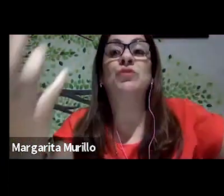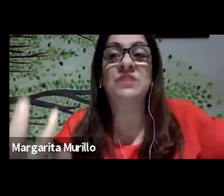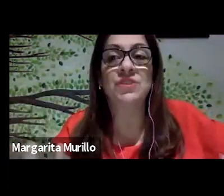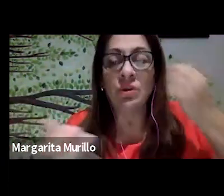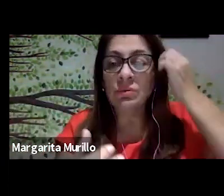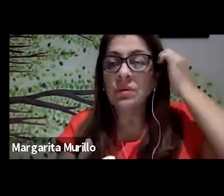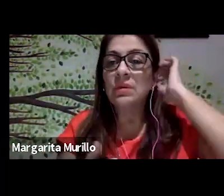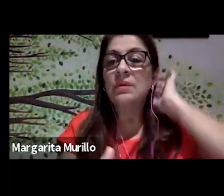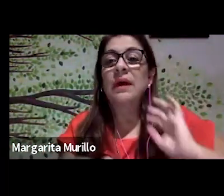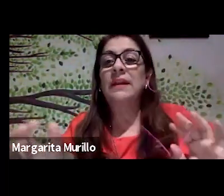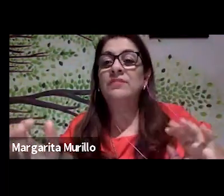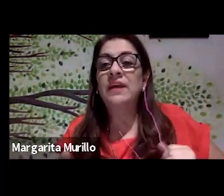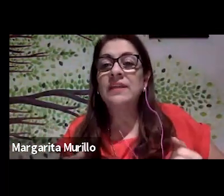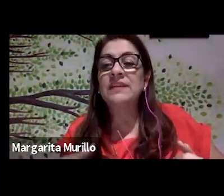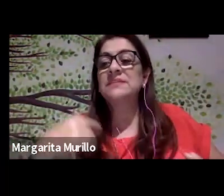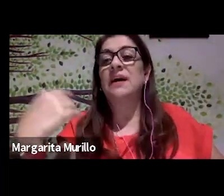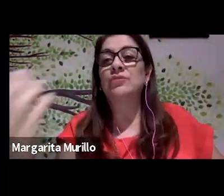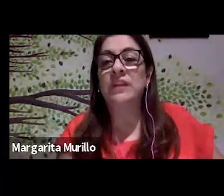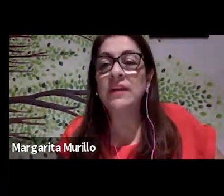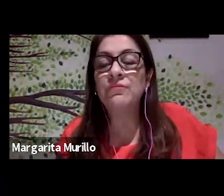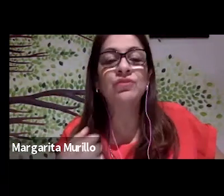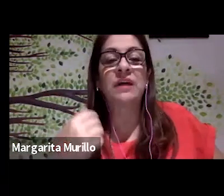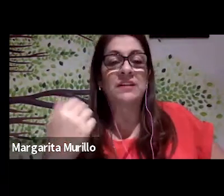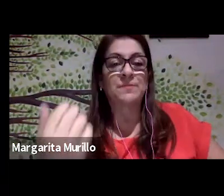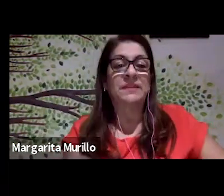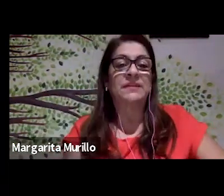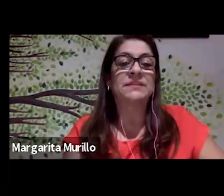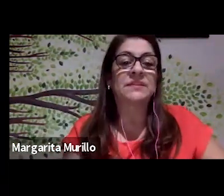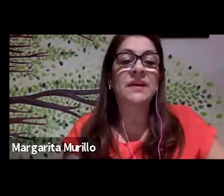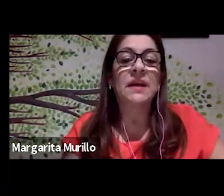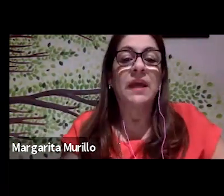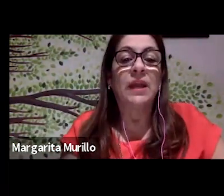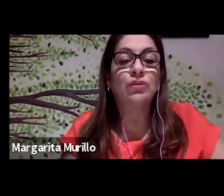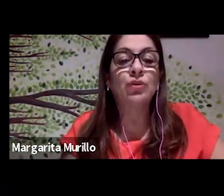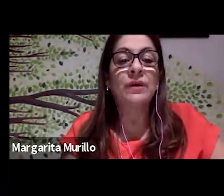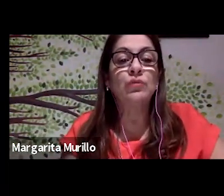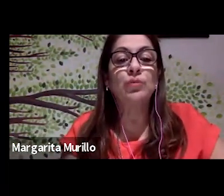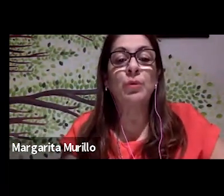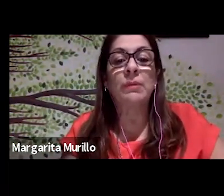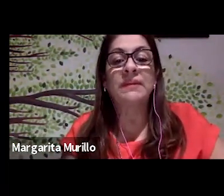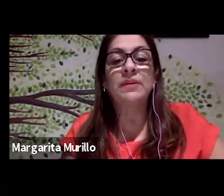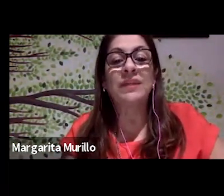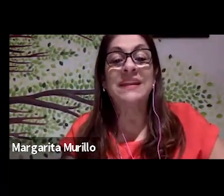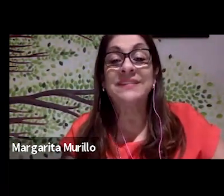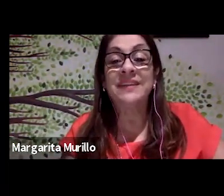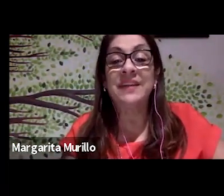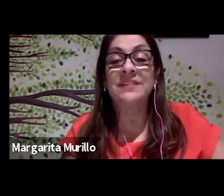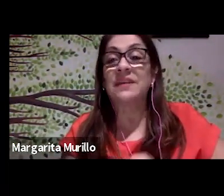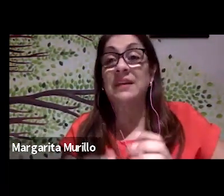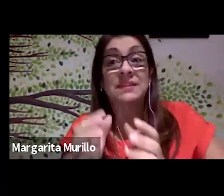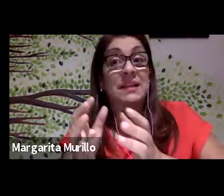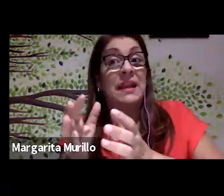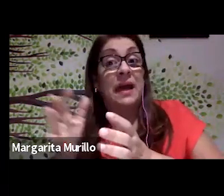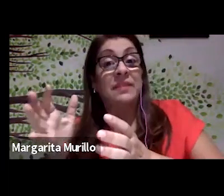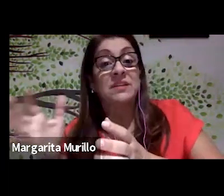exposición a las redes a los teléfonos a las pantallas el otro el uso problemático del internet